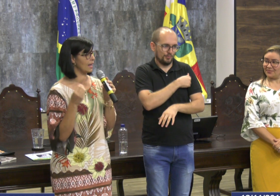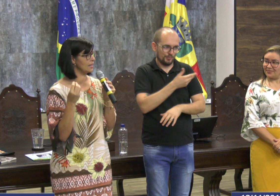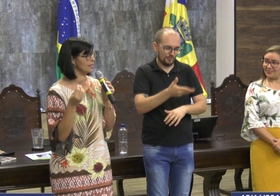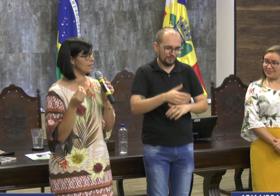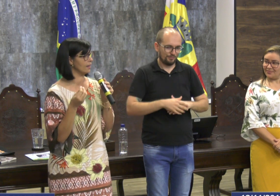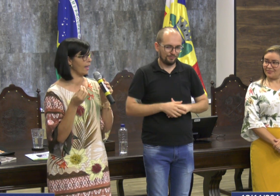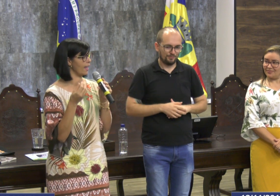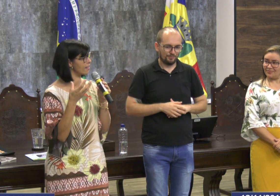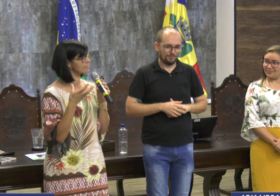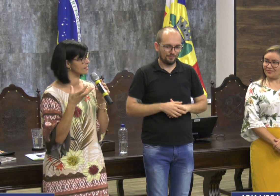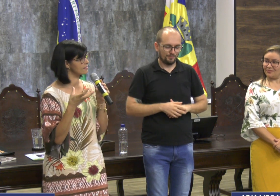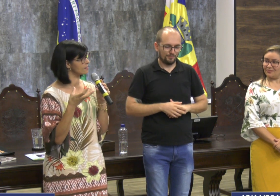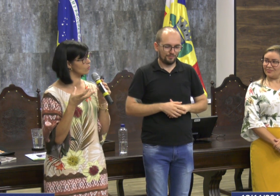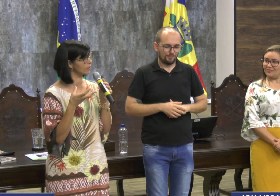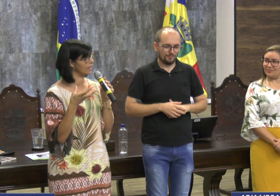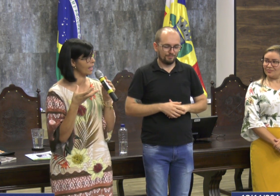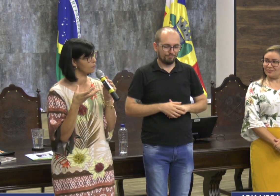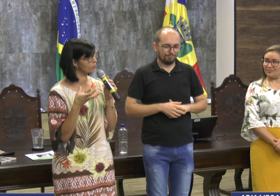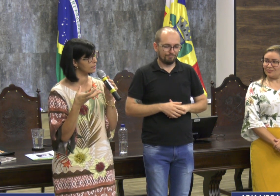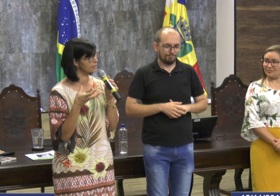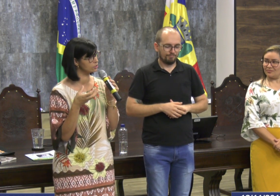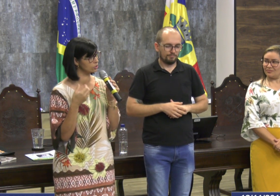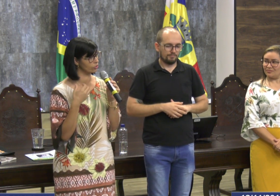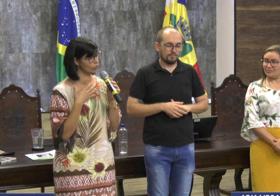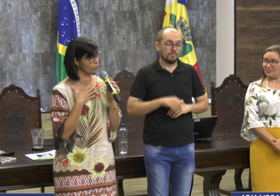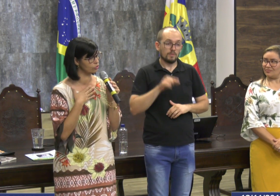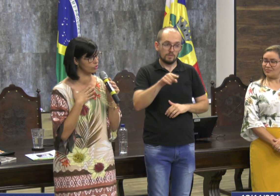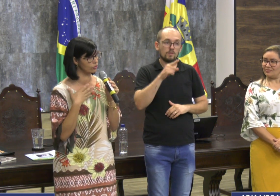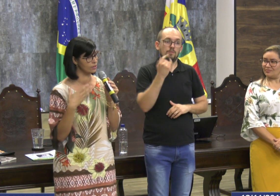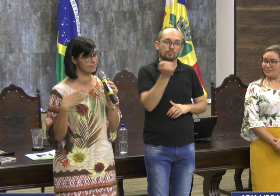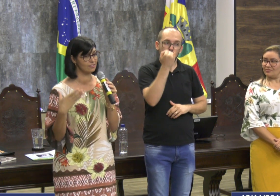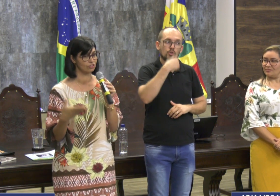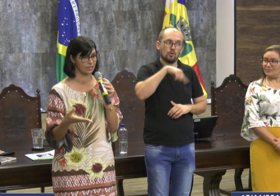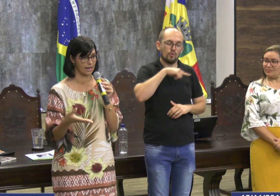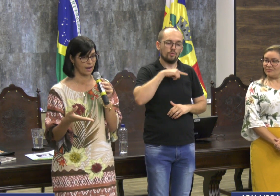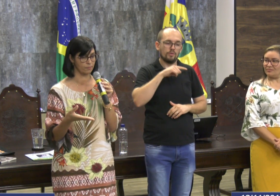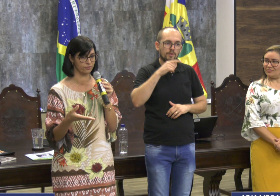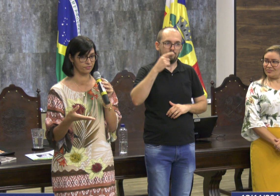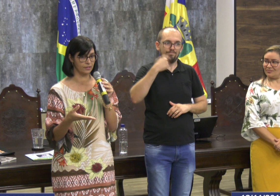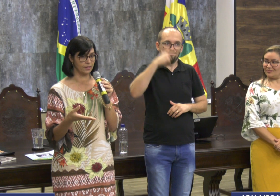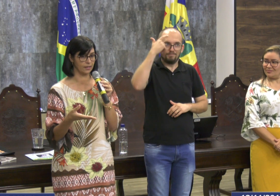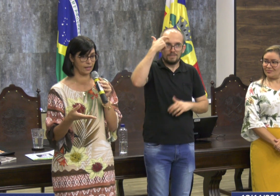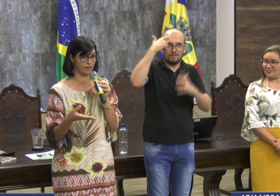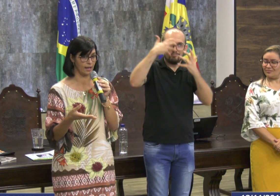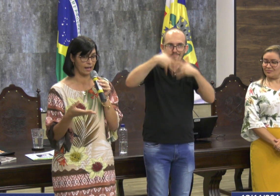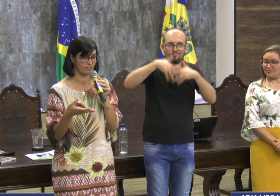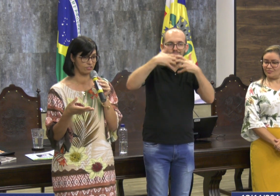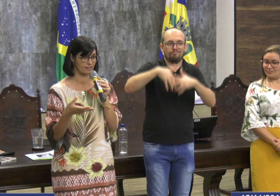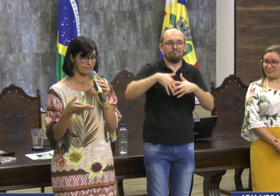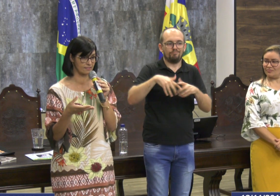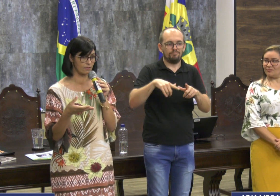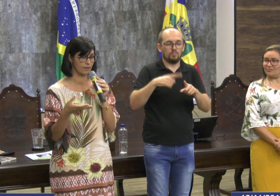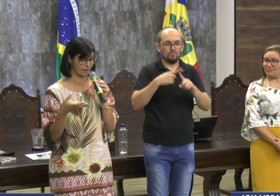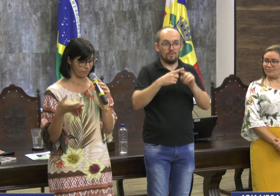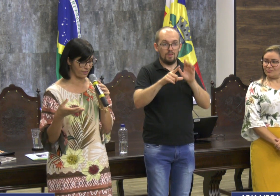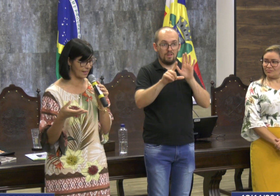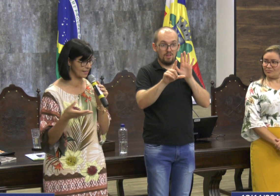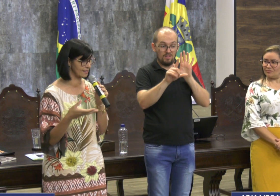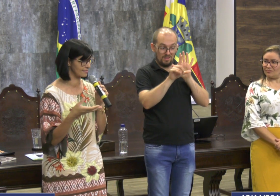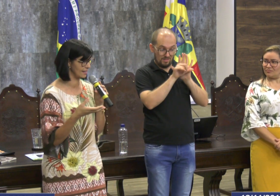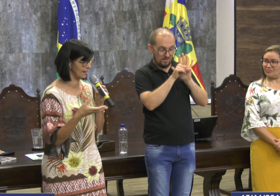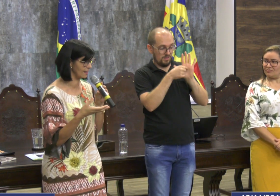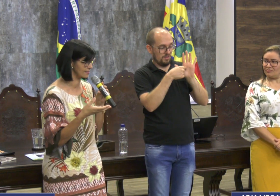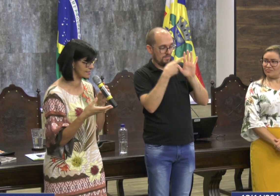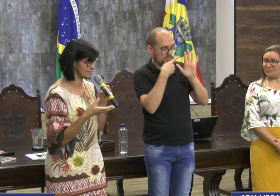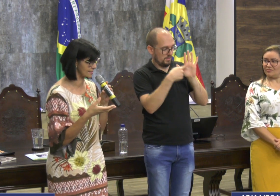E aí, é essa questão que é importante nós, como gestores, enxergarmos, né? A legislação, ela fala